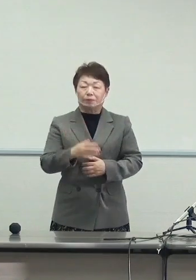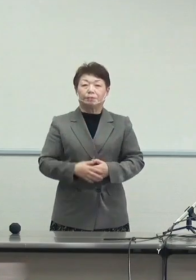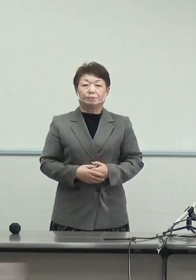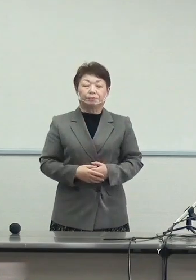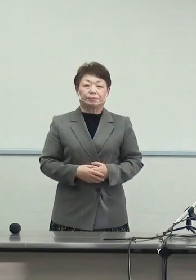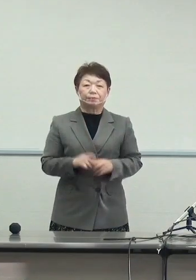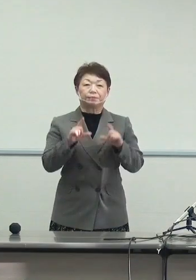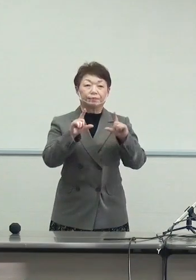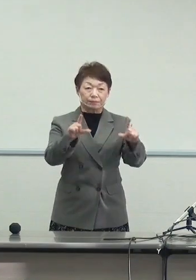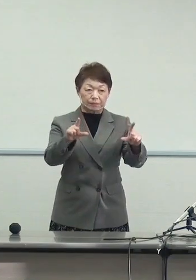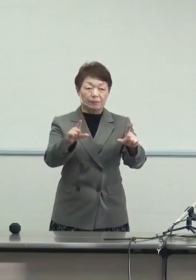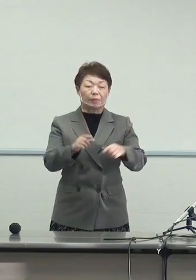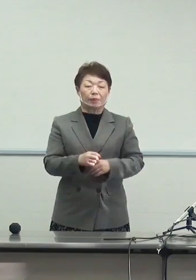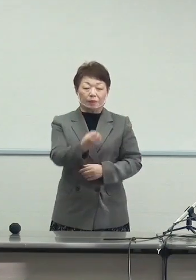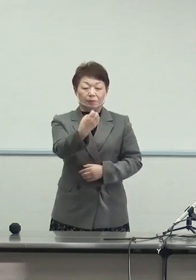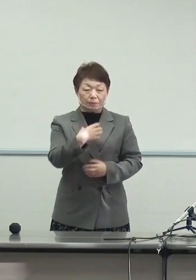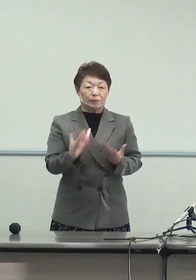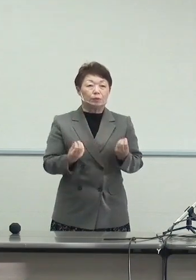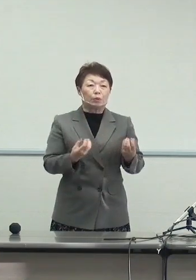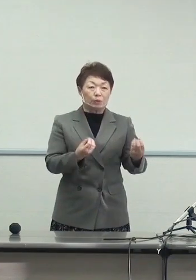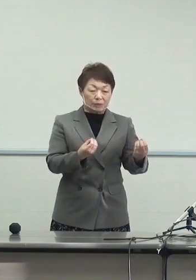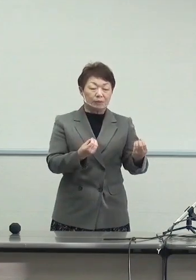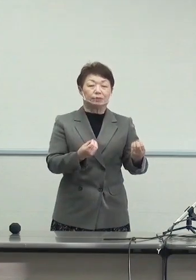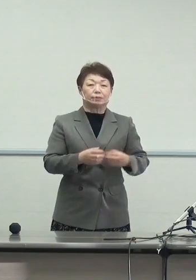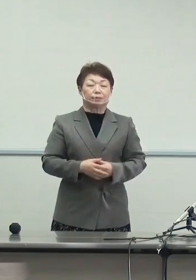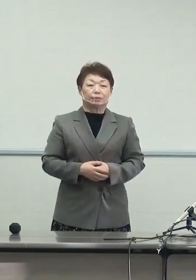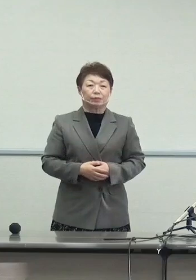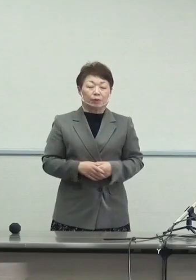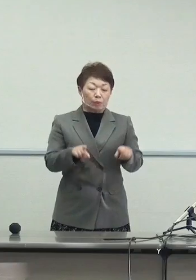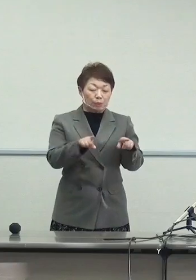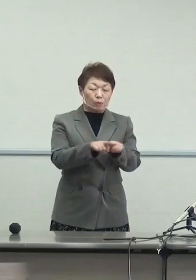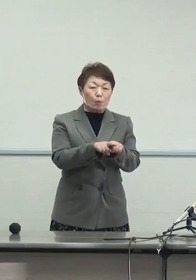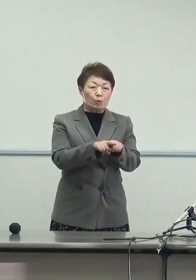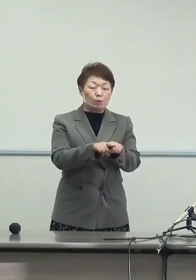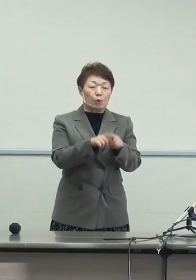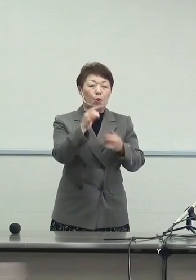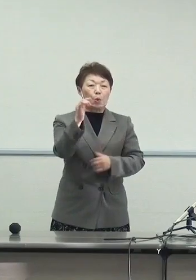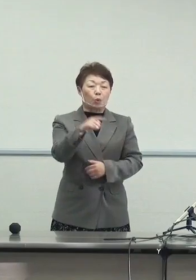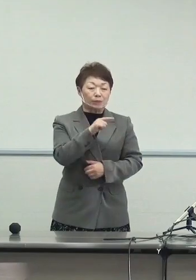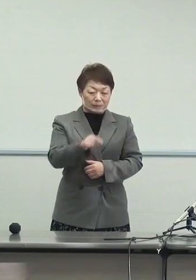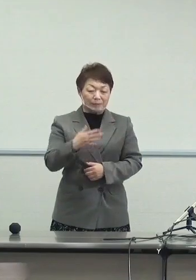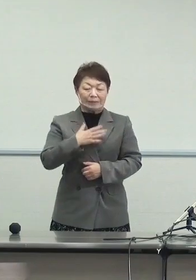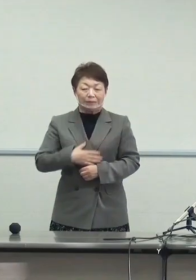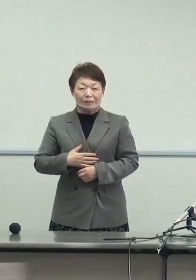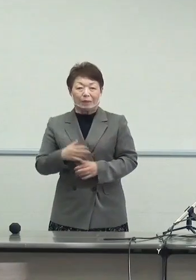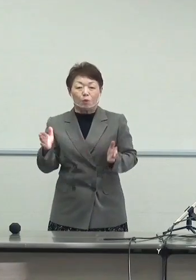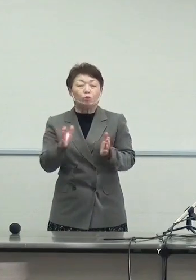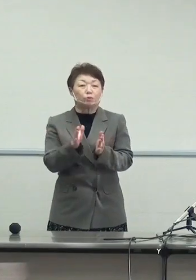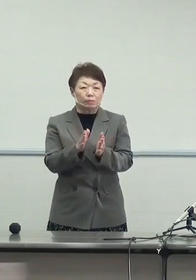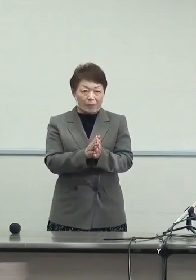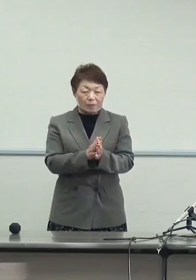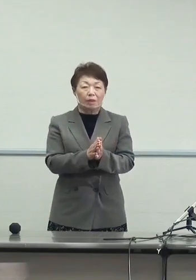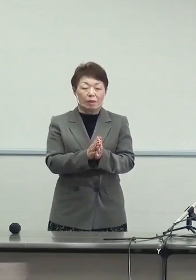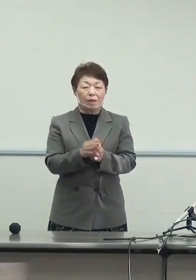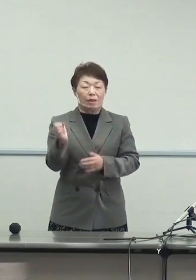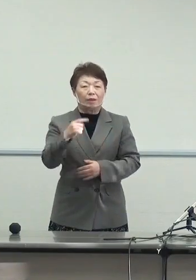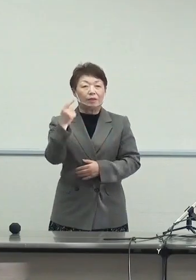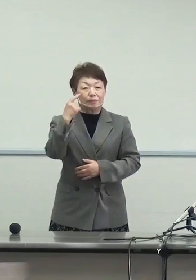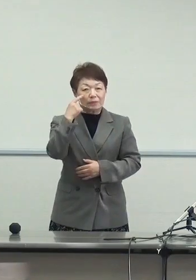い、吉本さんのおっしゃる通り、いわゆる同居している方とかお知り合いの方も含めて、すでに早